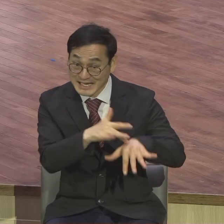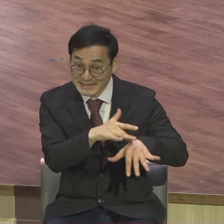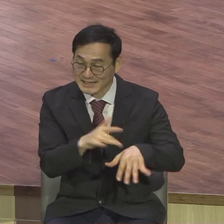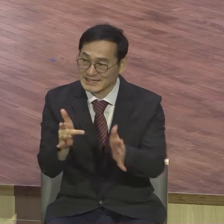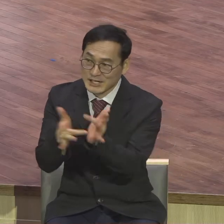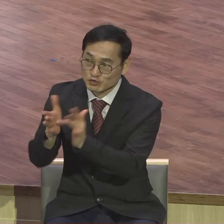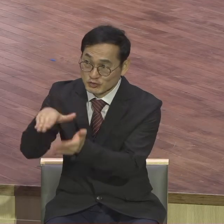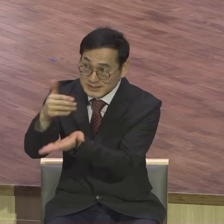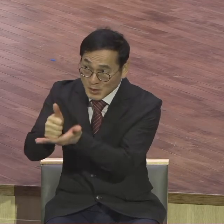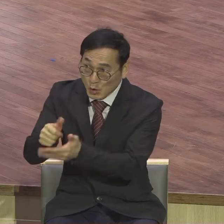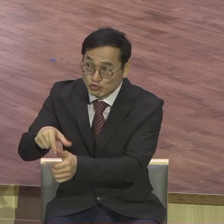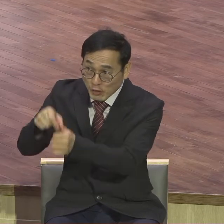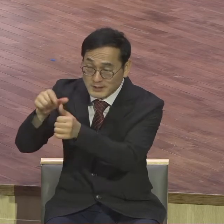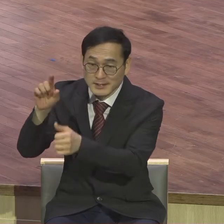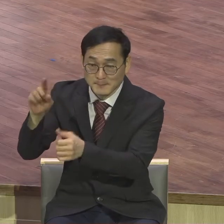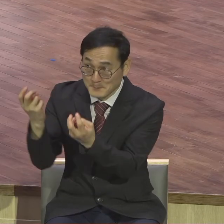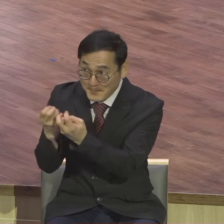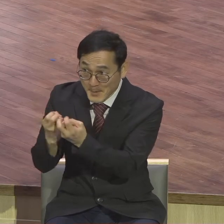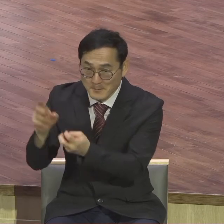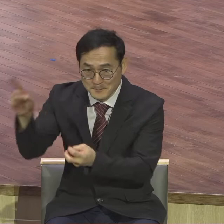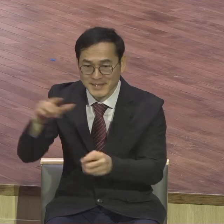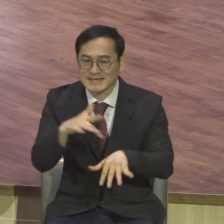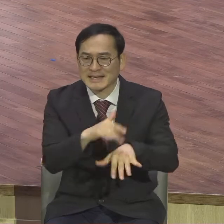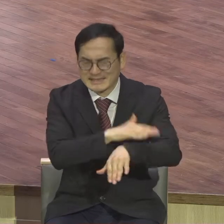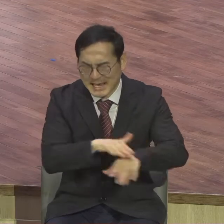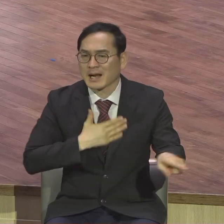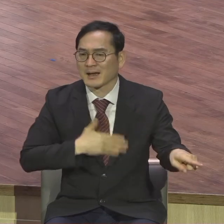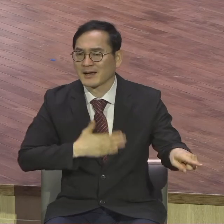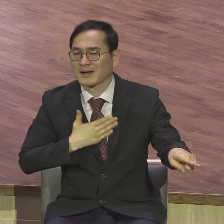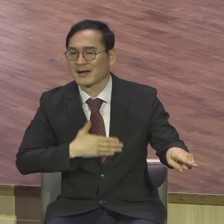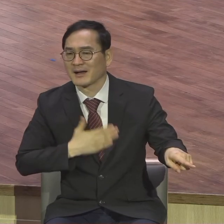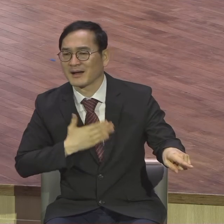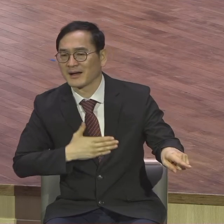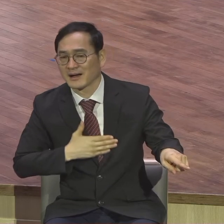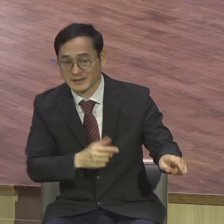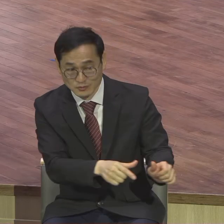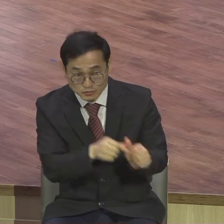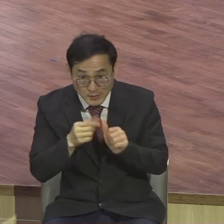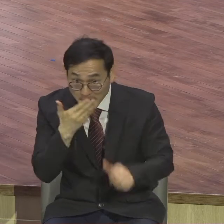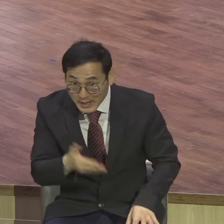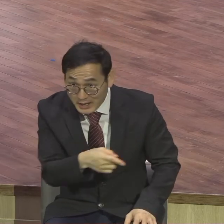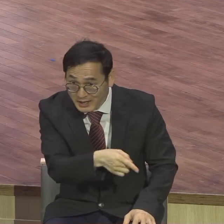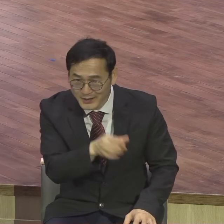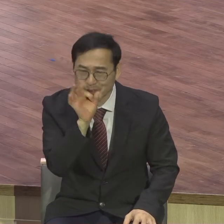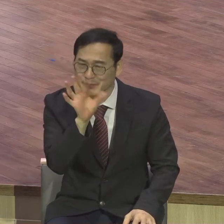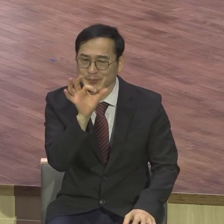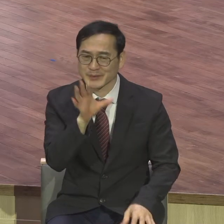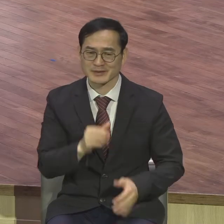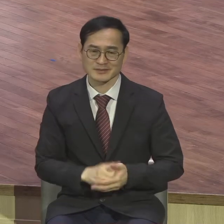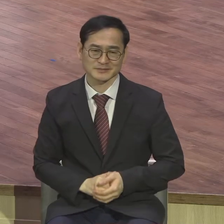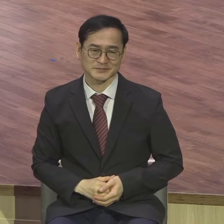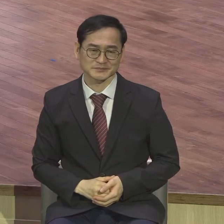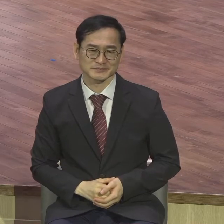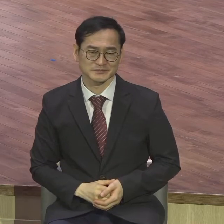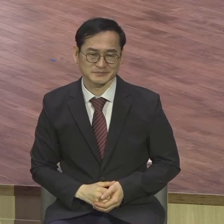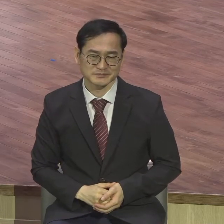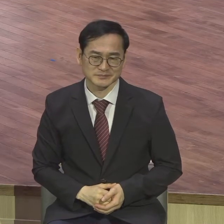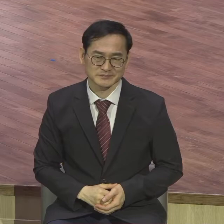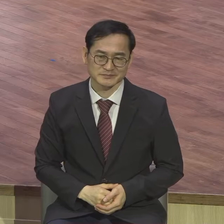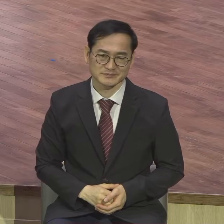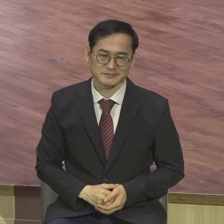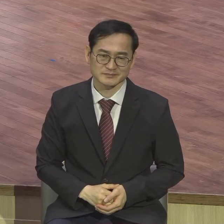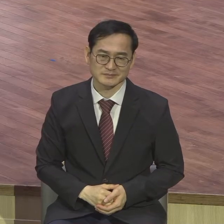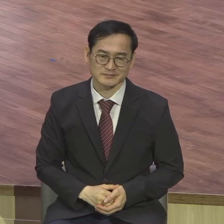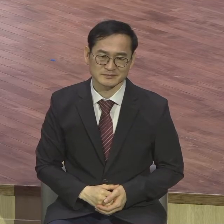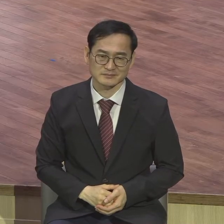알아요. 예수가 누군지 귀신이 더 잘 안다고요. 제자들도 몰랐는데 당신은 하나님의